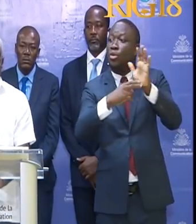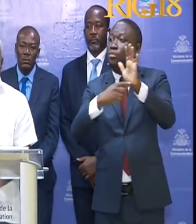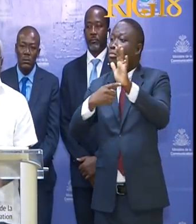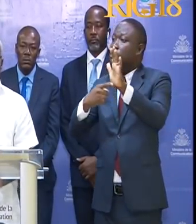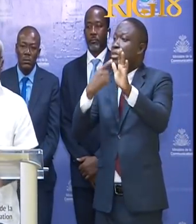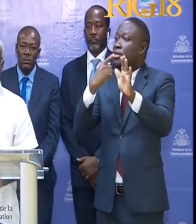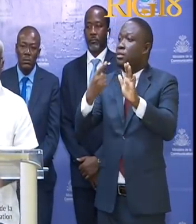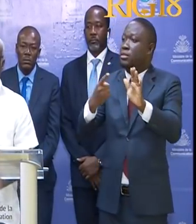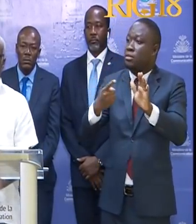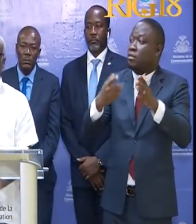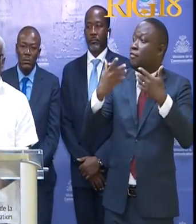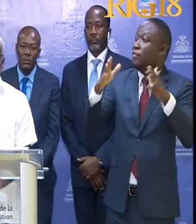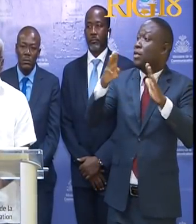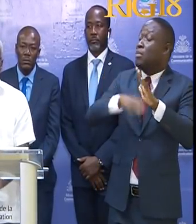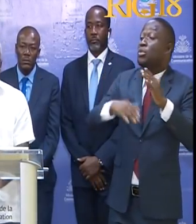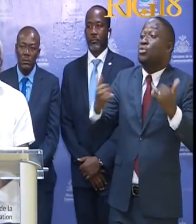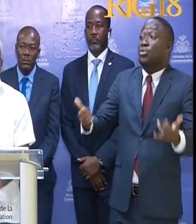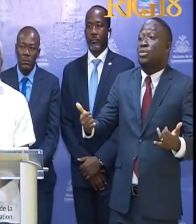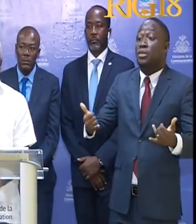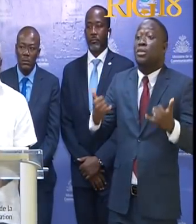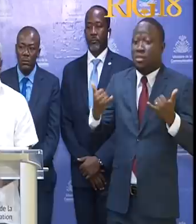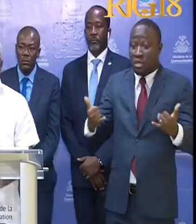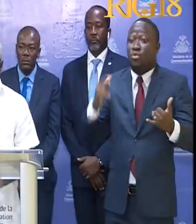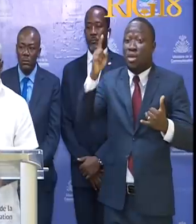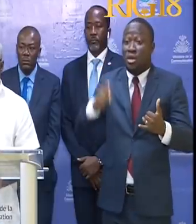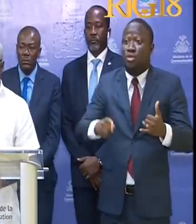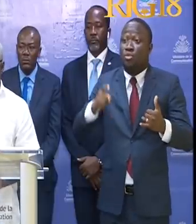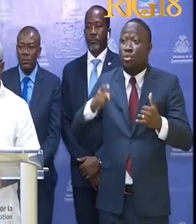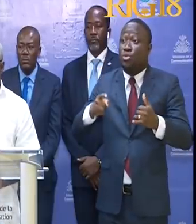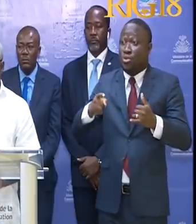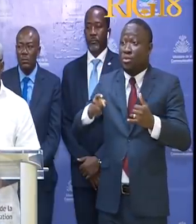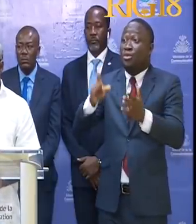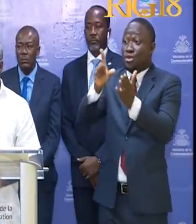dit, définitivement, je dis, hein, c'est qu'on a besoin de la presse.